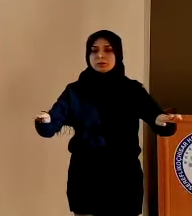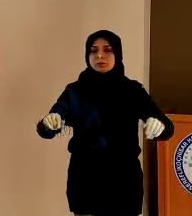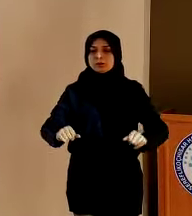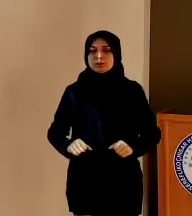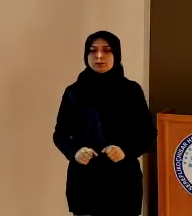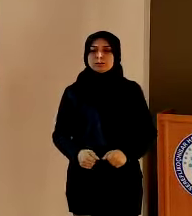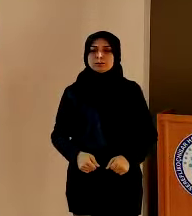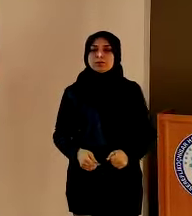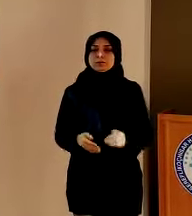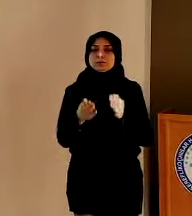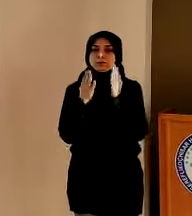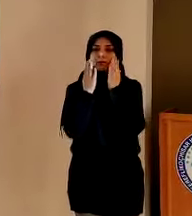halı,